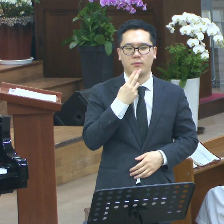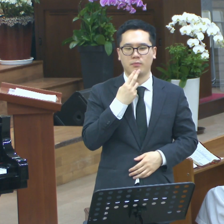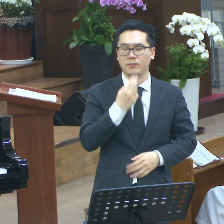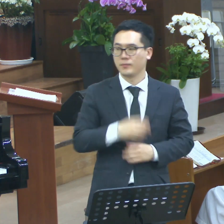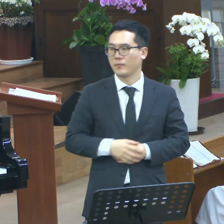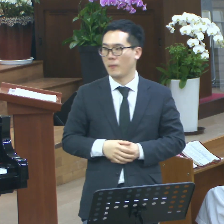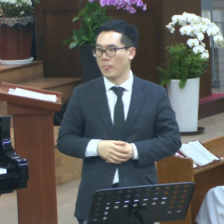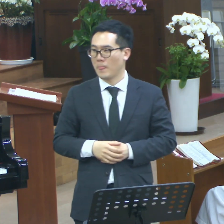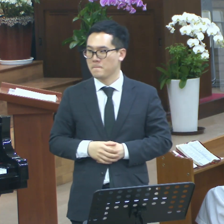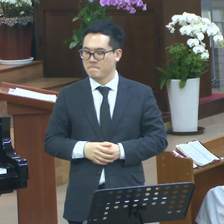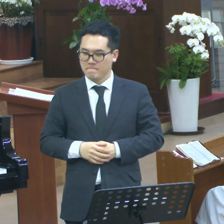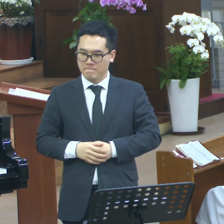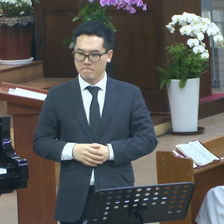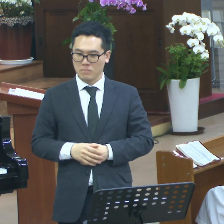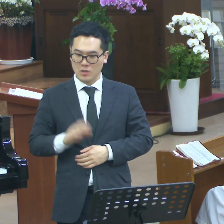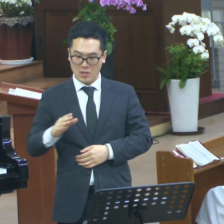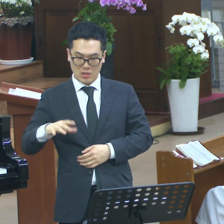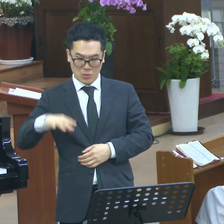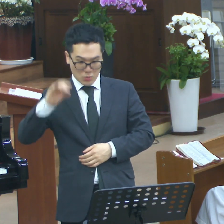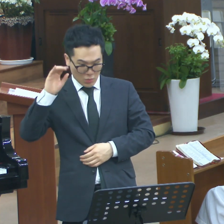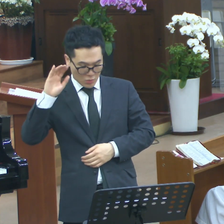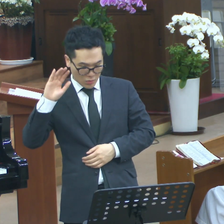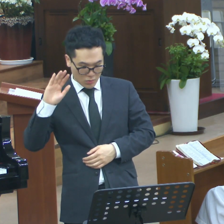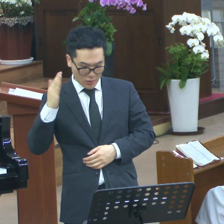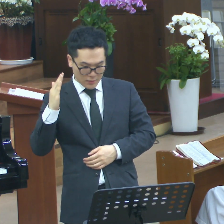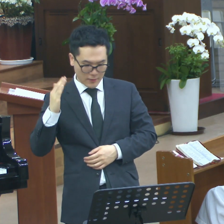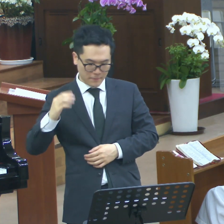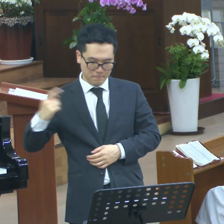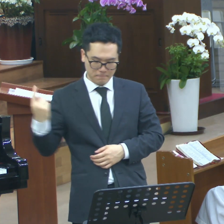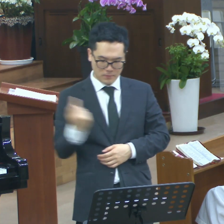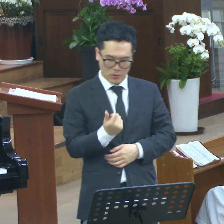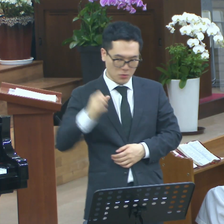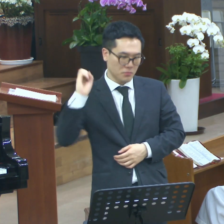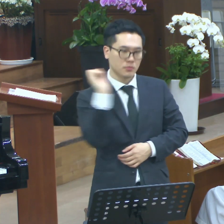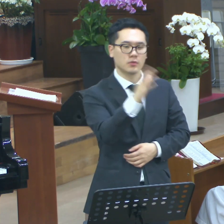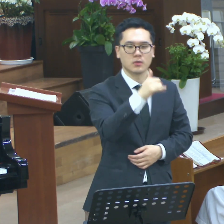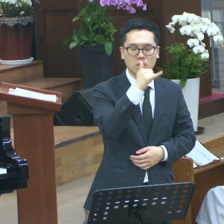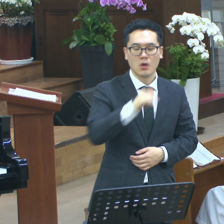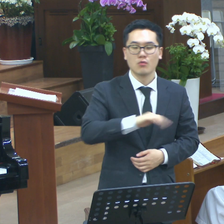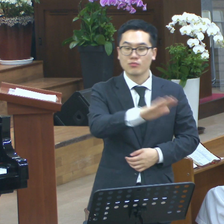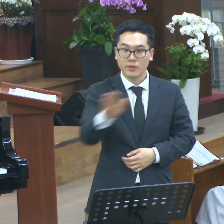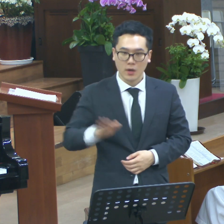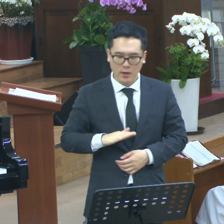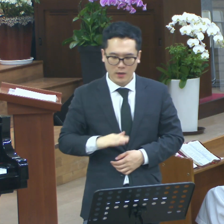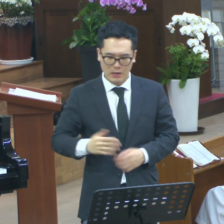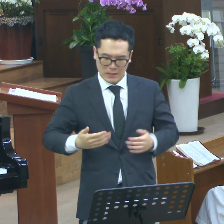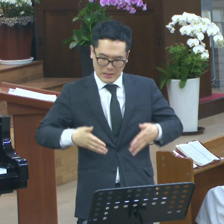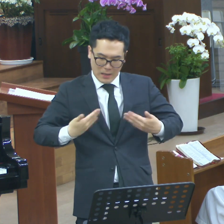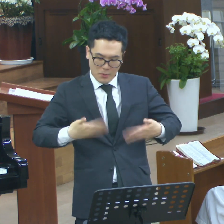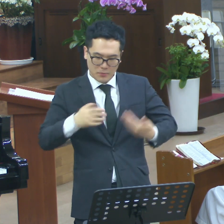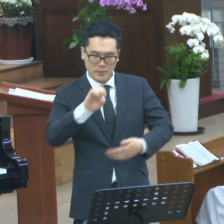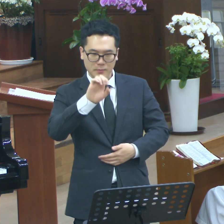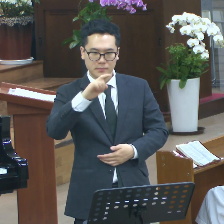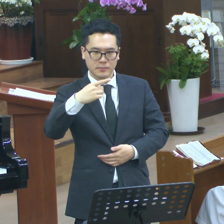가볍고 싸고 유용한 플라스틱을 우리가 많이 쓰는데 플라스틱이 발명됐을 때는 모두가 이걸 쓰면 되겠구나 하고